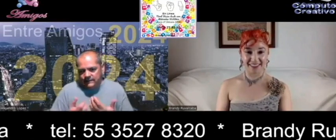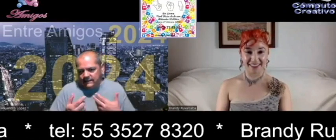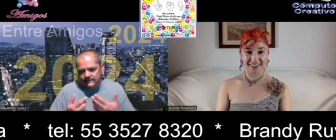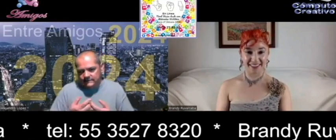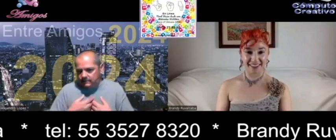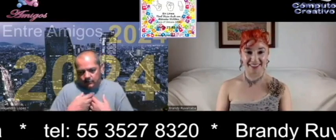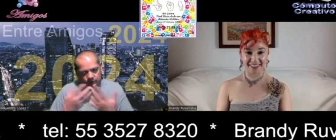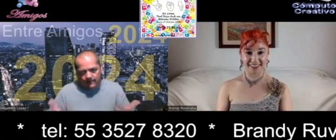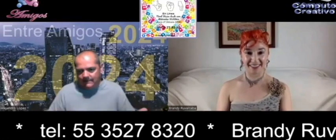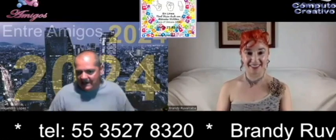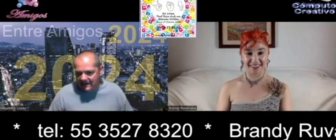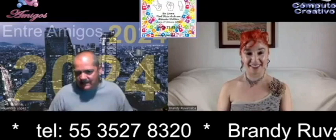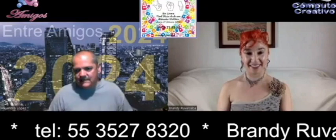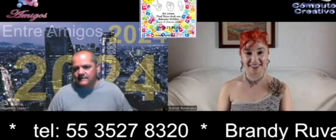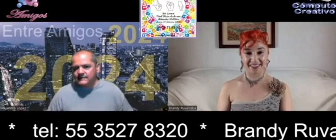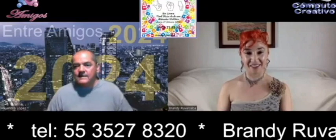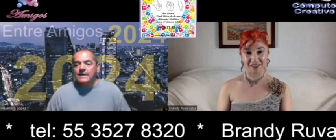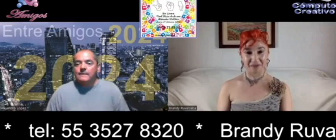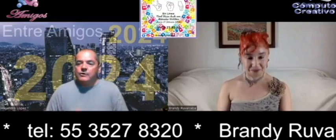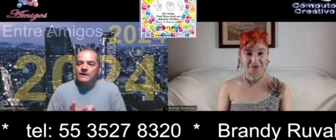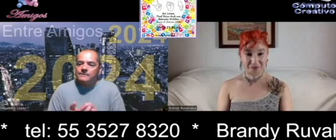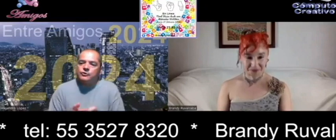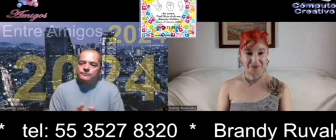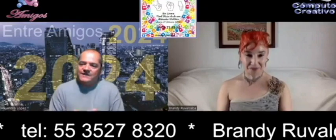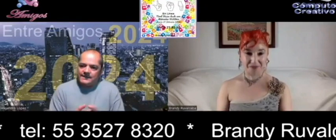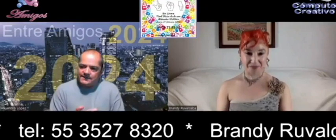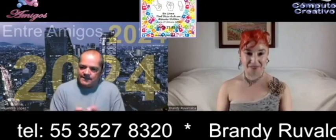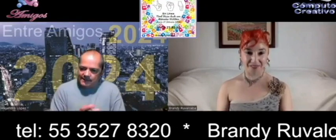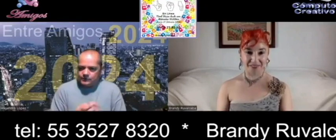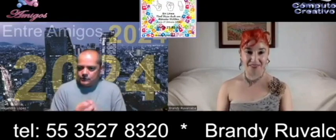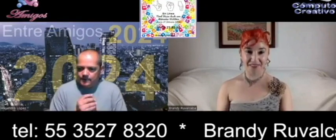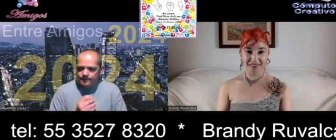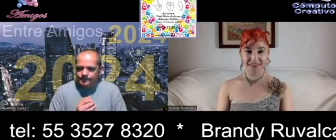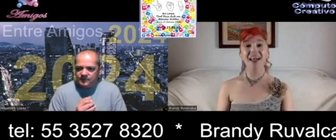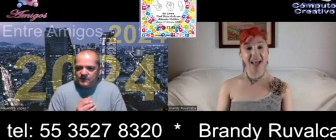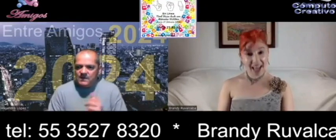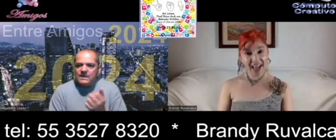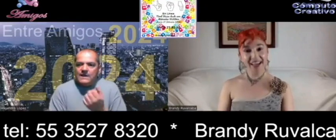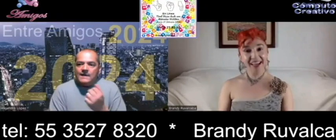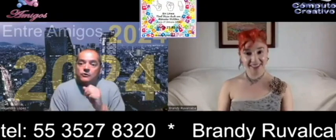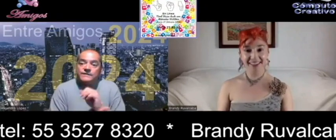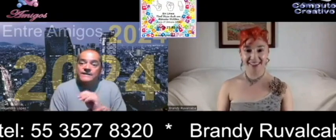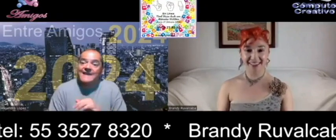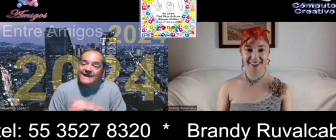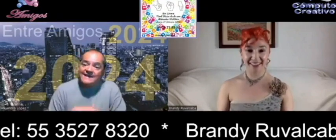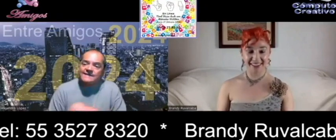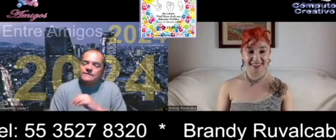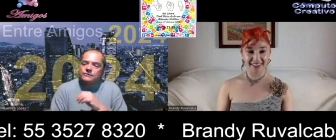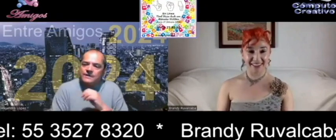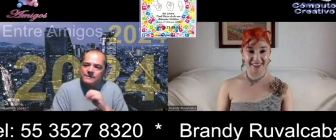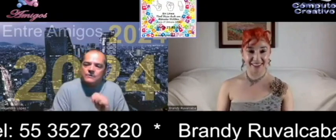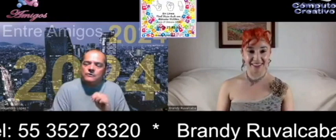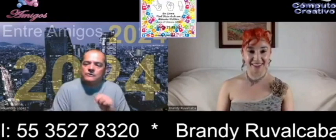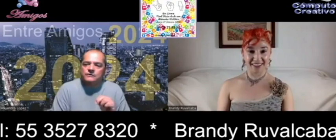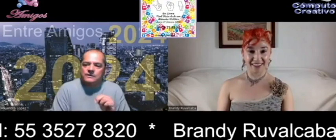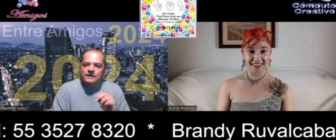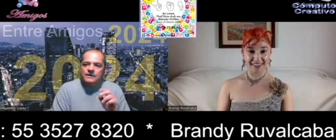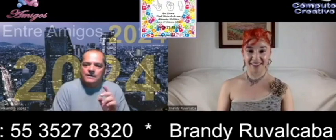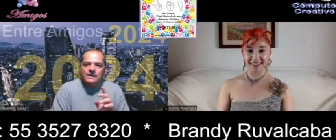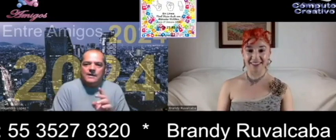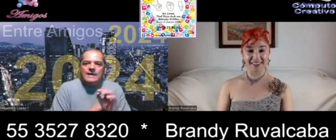no tenías videollamadas, pero eran puros mensajes de texto. Ajá. Entonces, ellas y sus